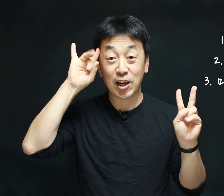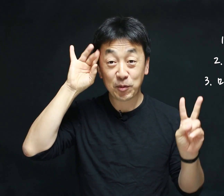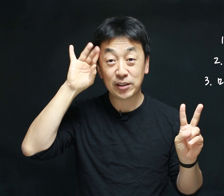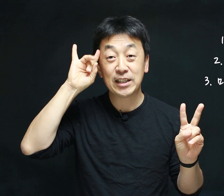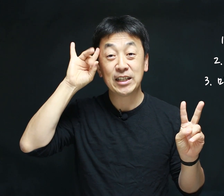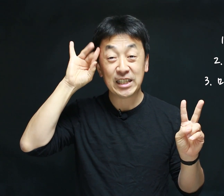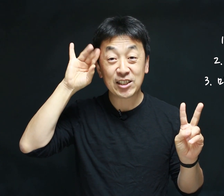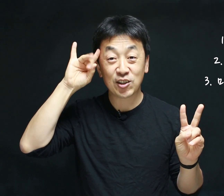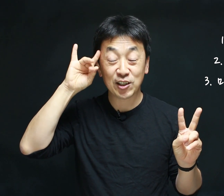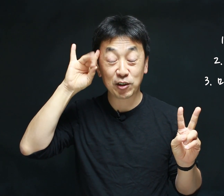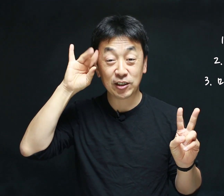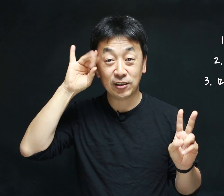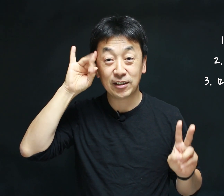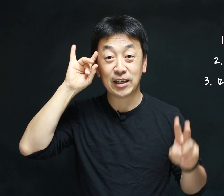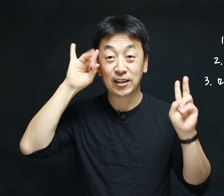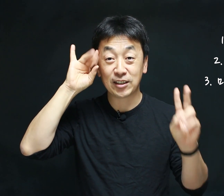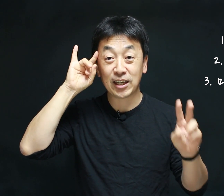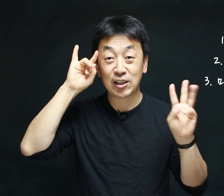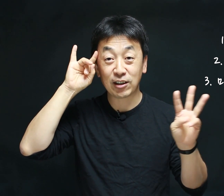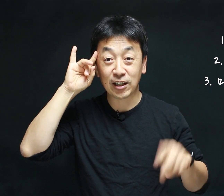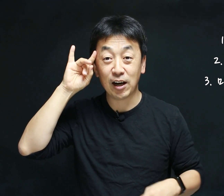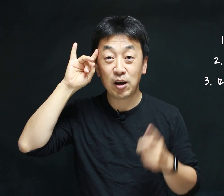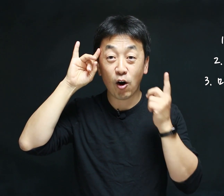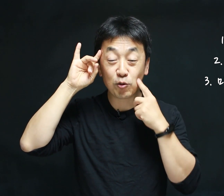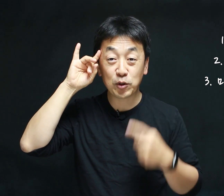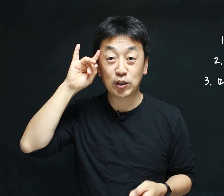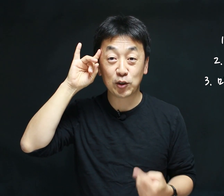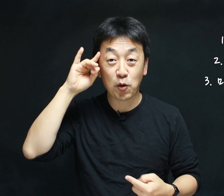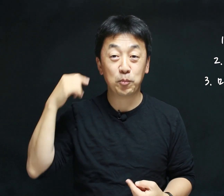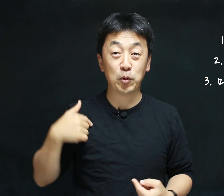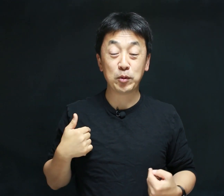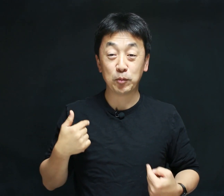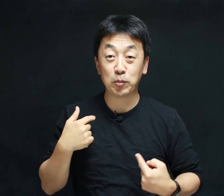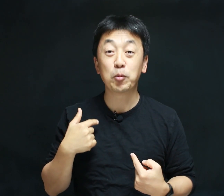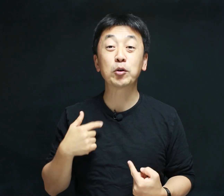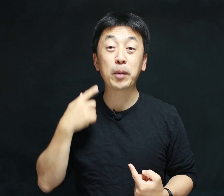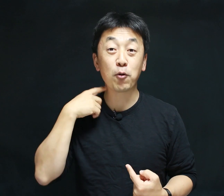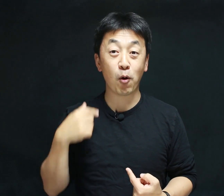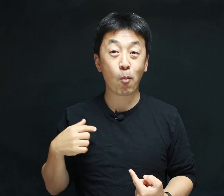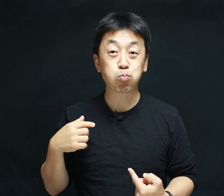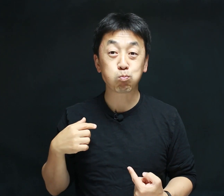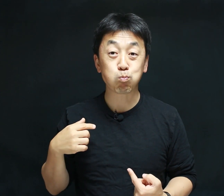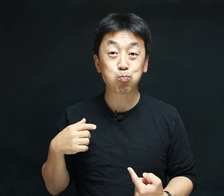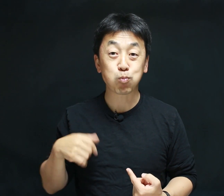하면 인천이라는 수어죠. 네. 근데 이걸 갖다가 얼굴 표정을 넣고 목을 빼고 이렇게